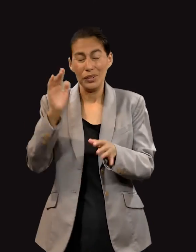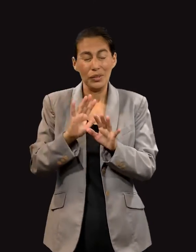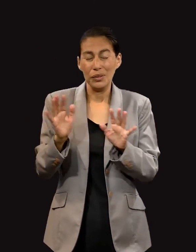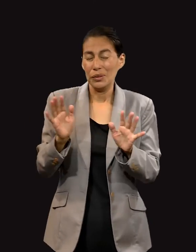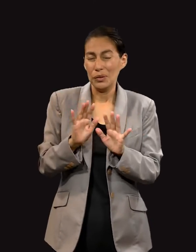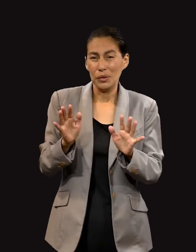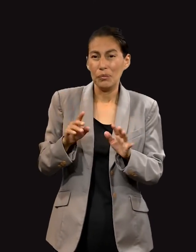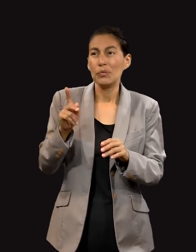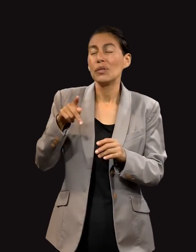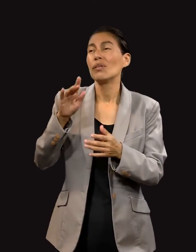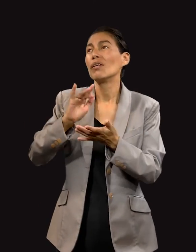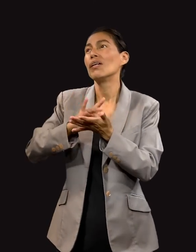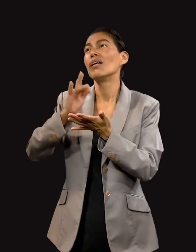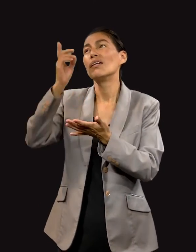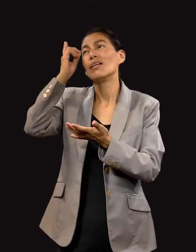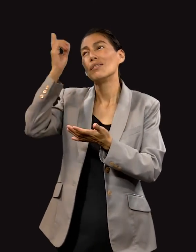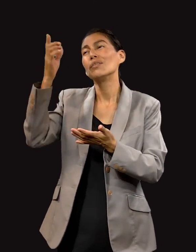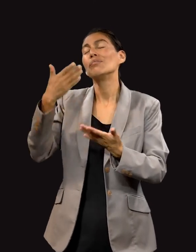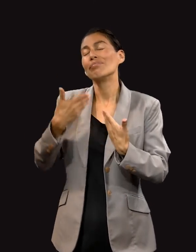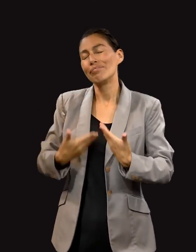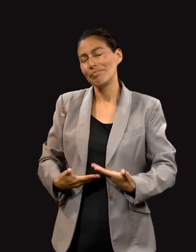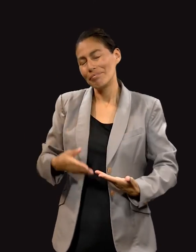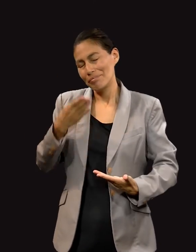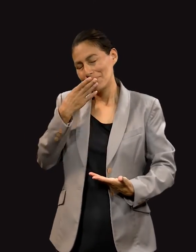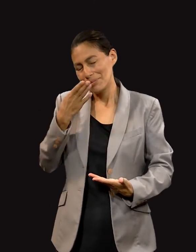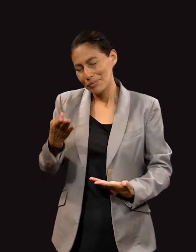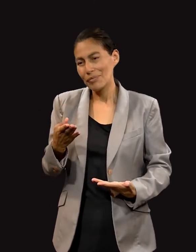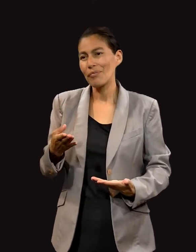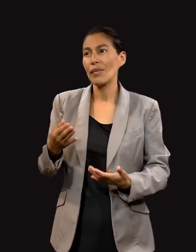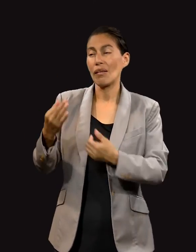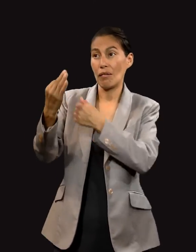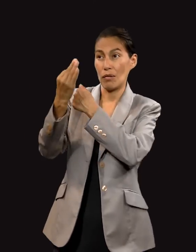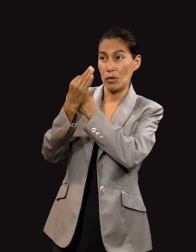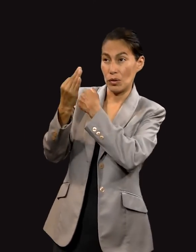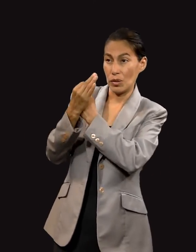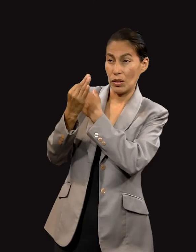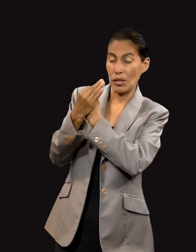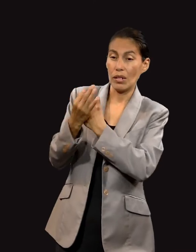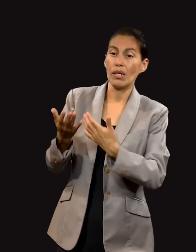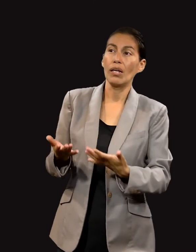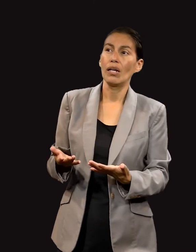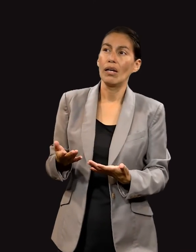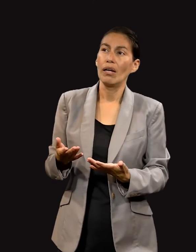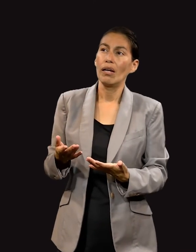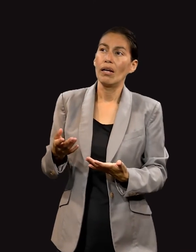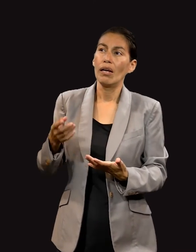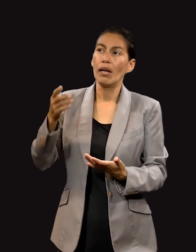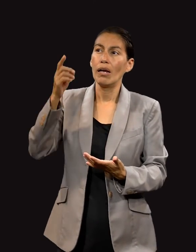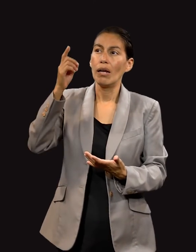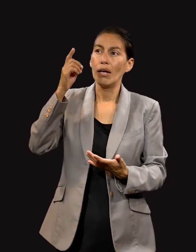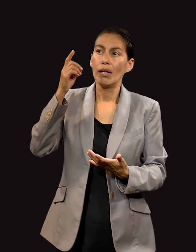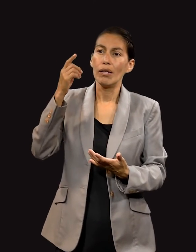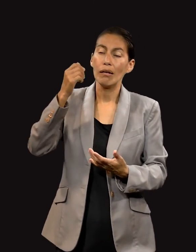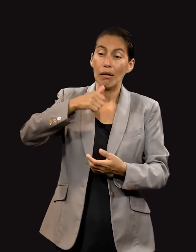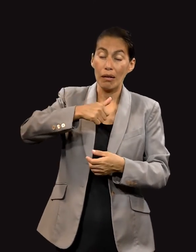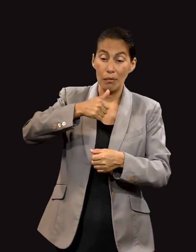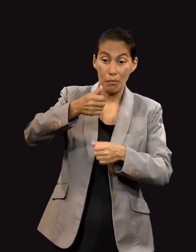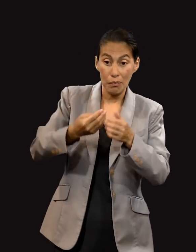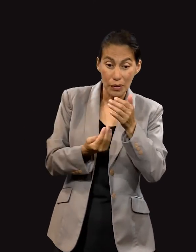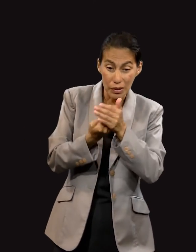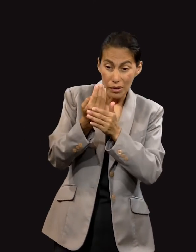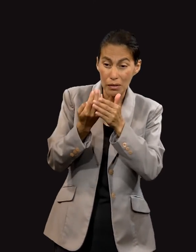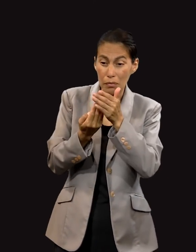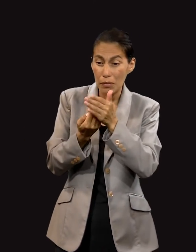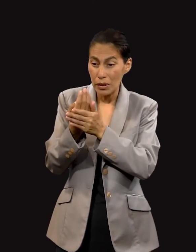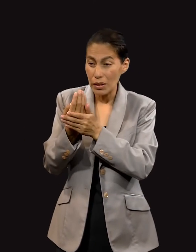pasado, un golpe en la cabeza. No pensarlo, ¿verdad? No, no. Gracias a Dios. Doy gracias a Dios por su protección. Y yo creo